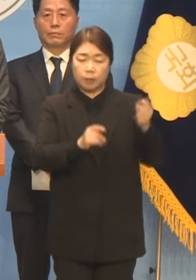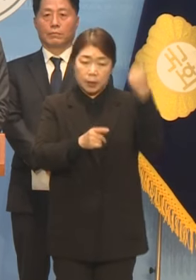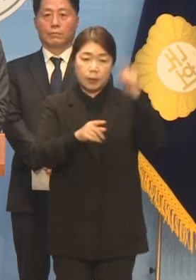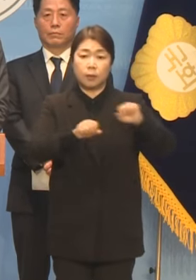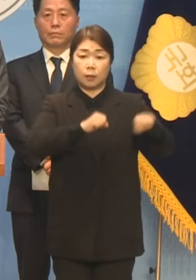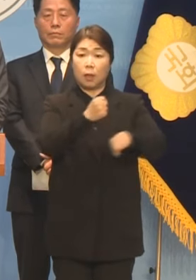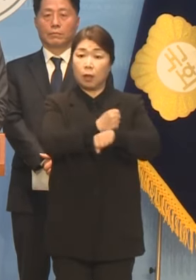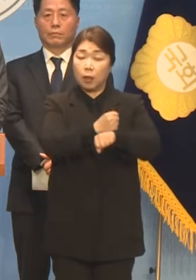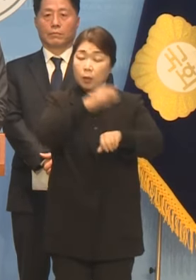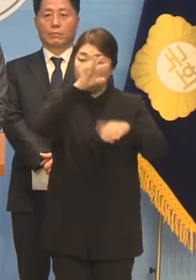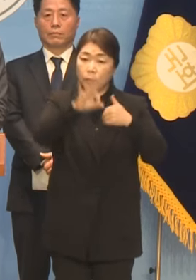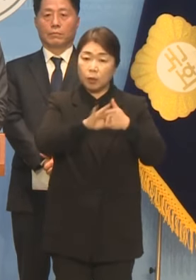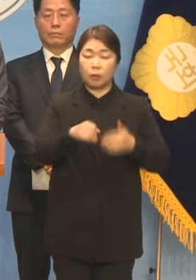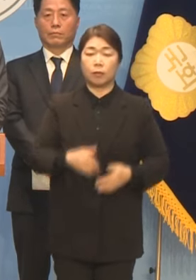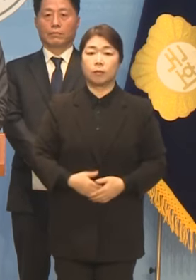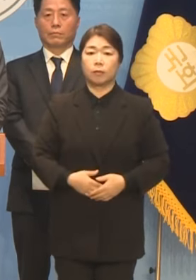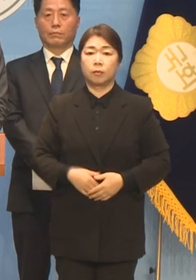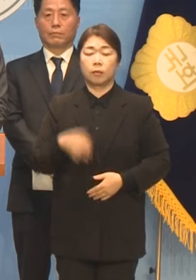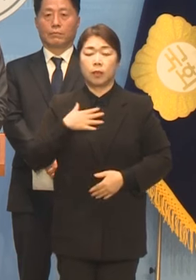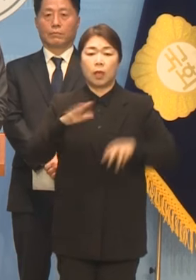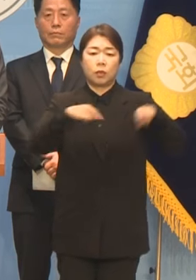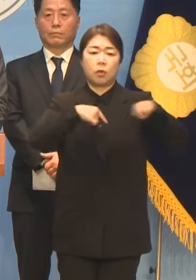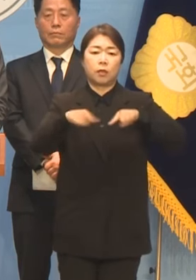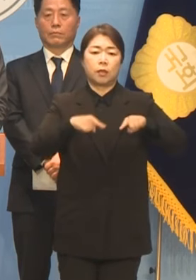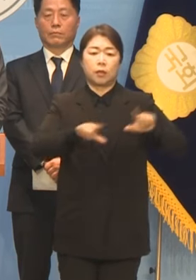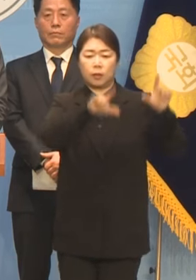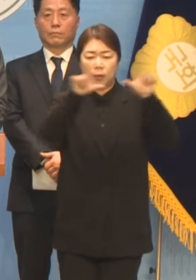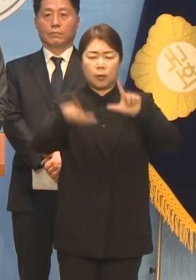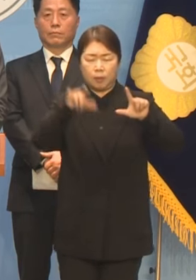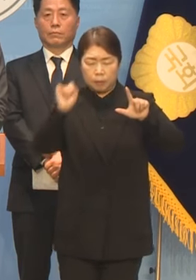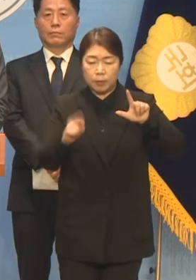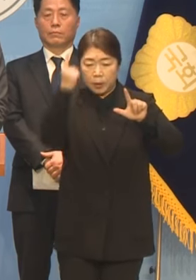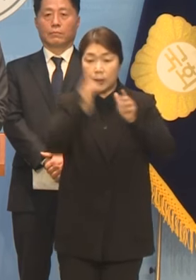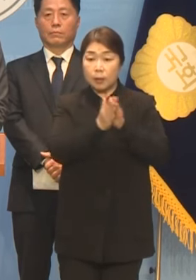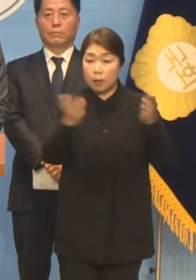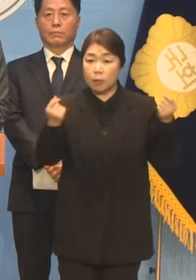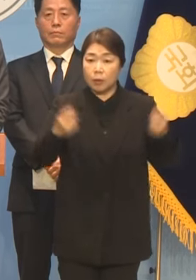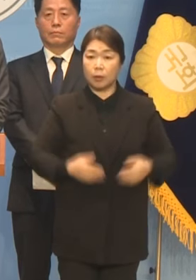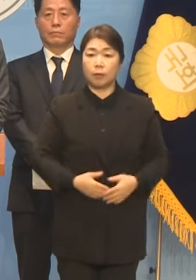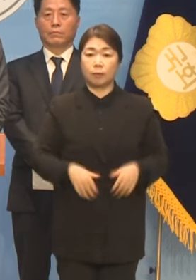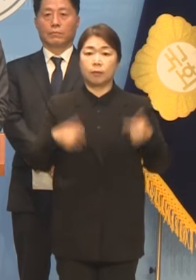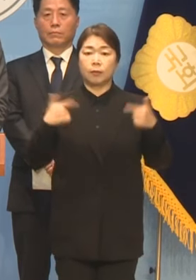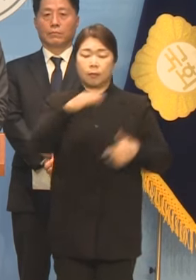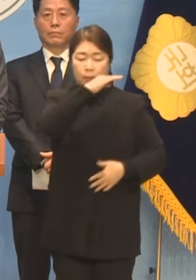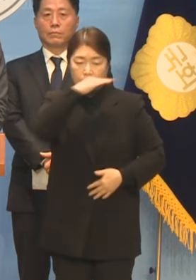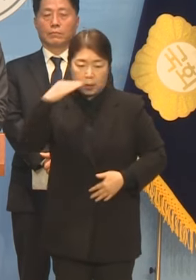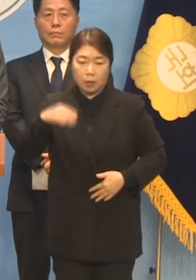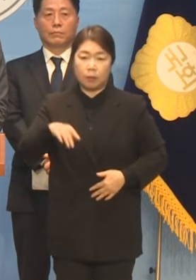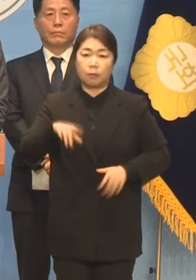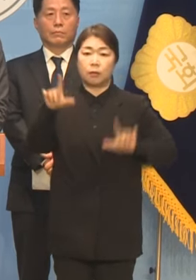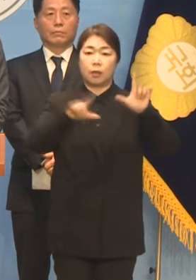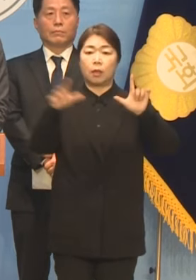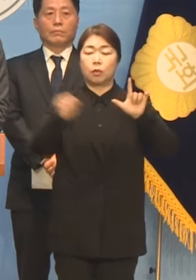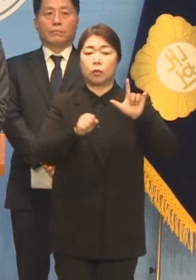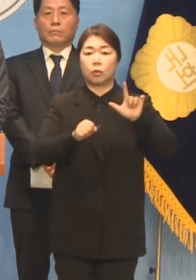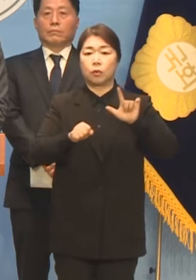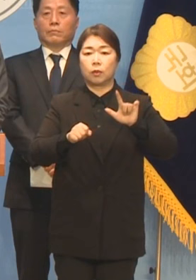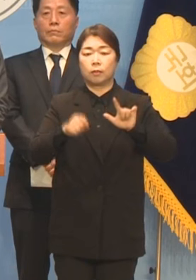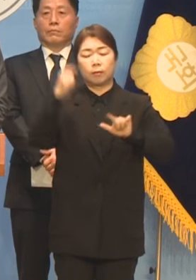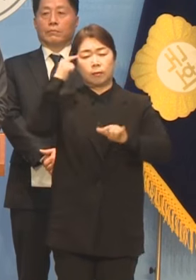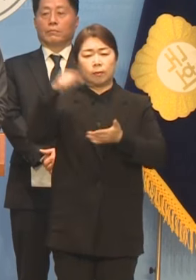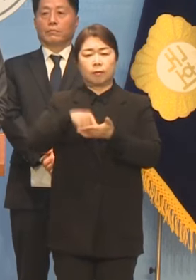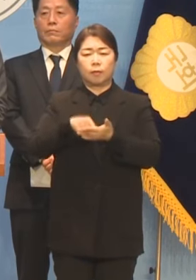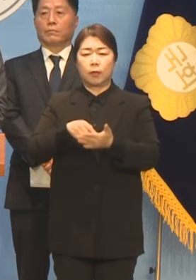활동은 정치 인생의 출발점이었습니다 언제나 바른 자세로 정치적 소신을 가지고